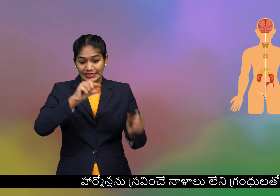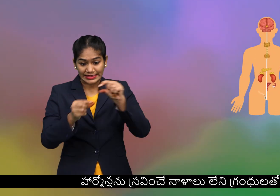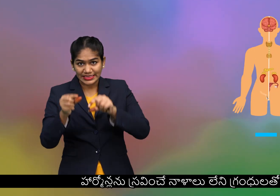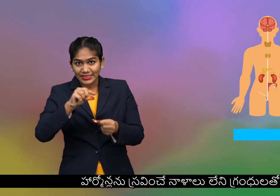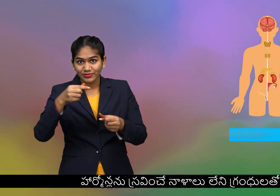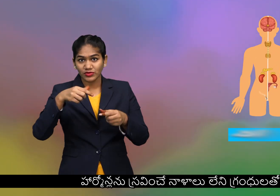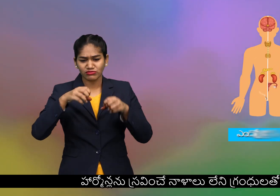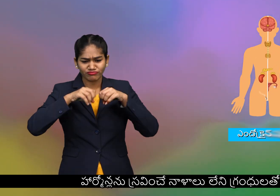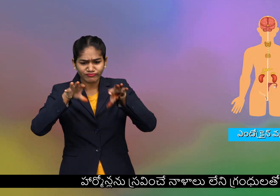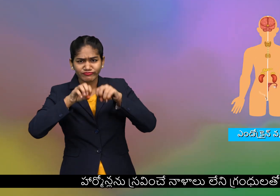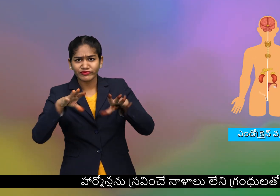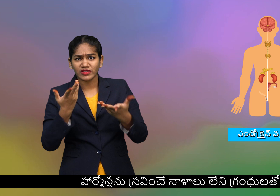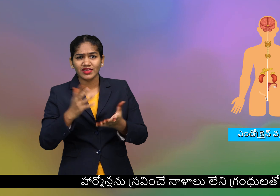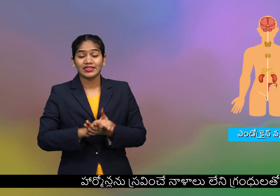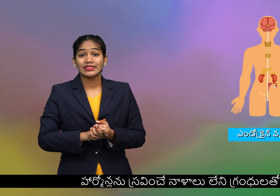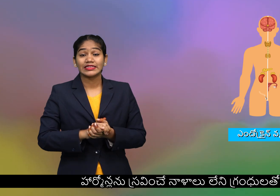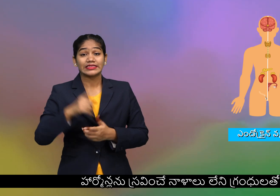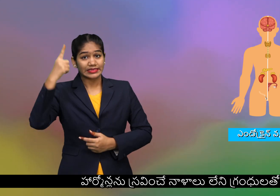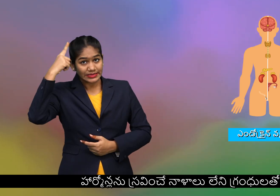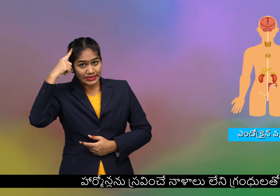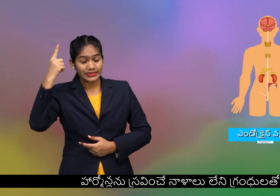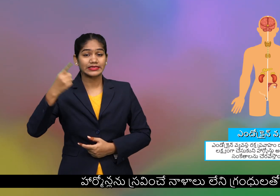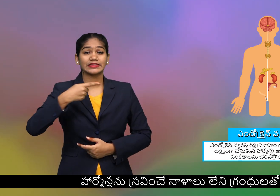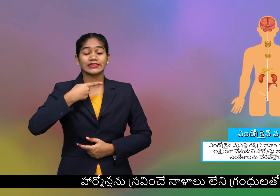హార్మోన్లను స్రవించే నాళాలు లేని గ్రంథులతో కూడిన